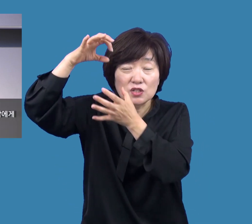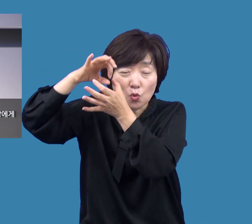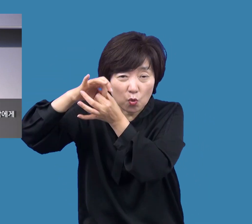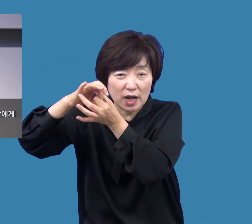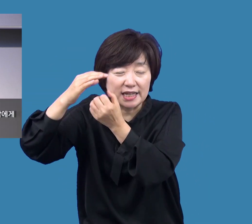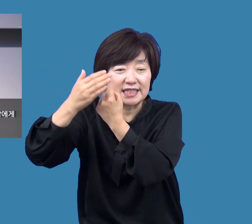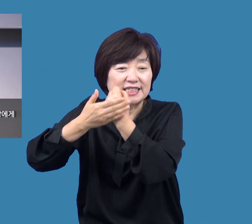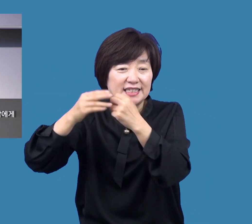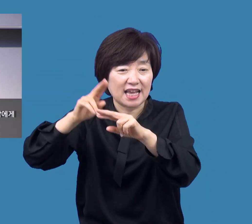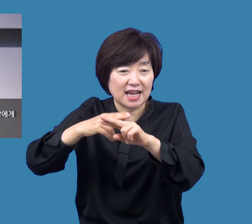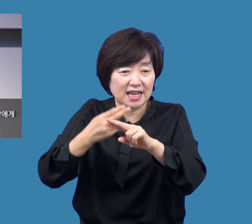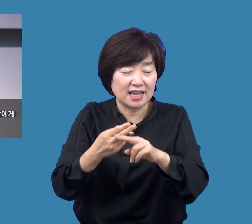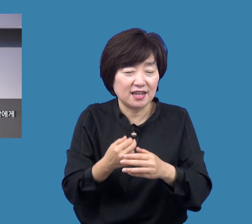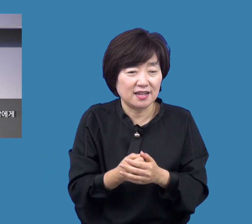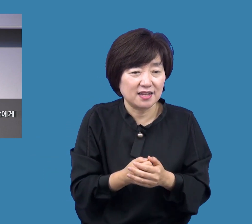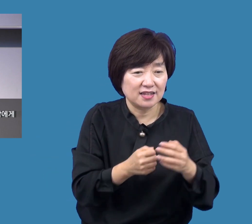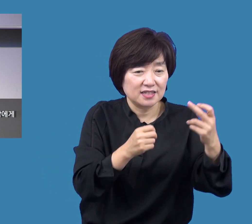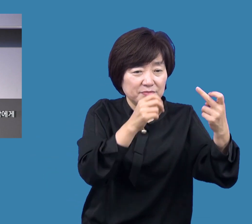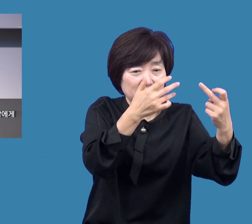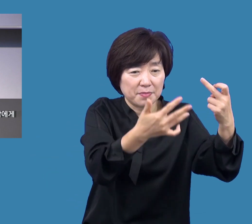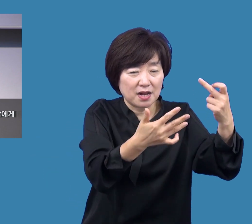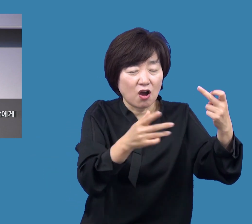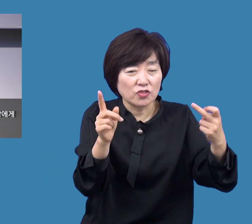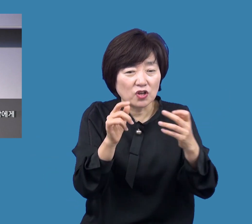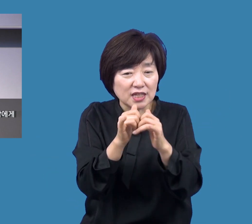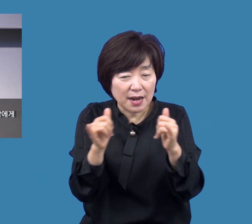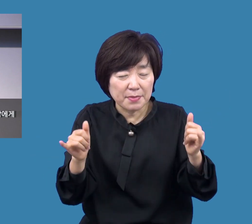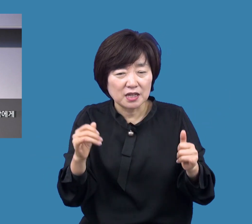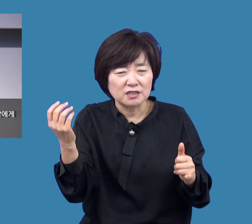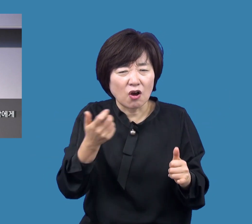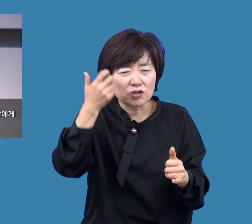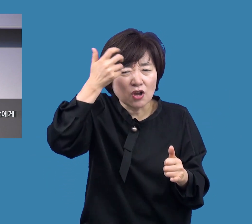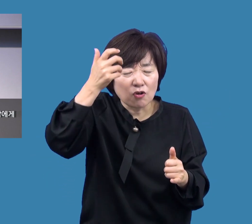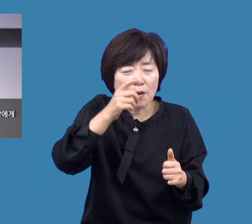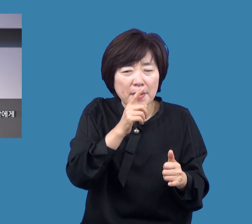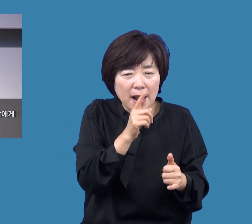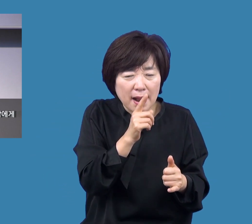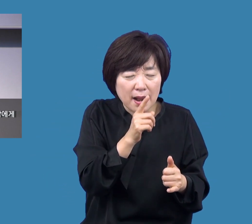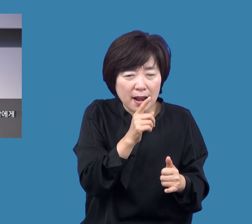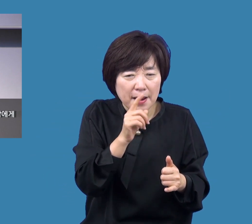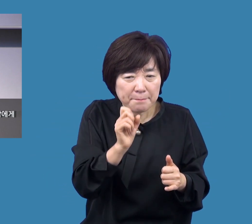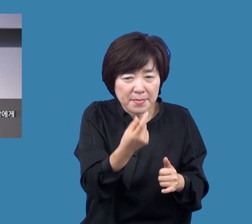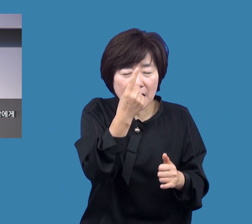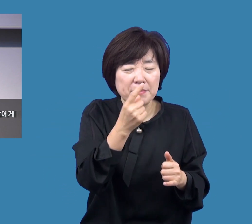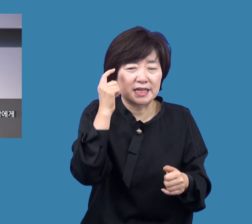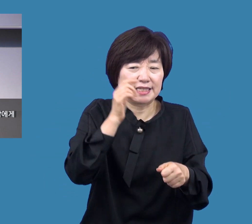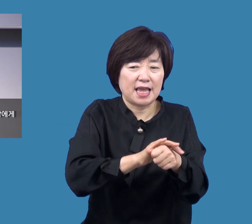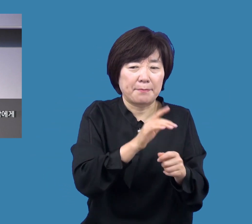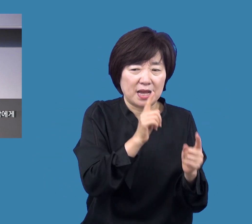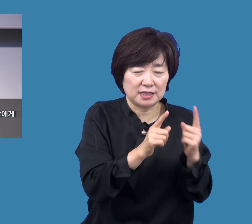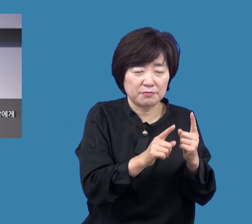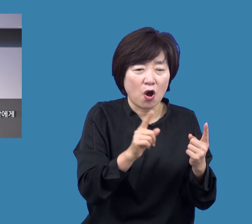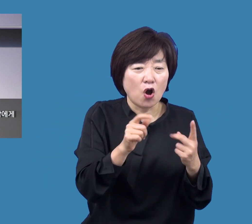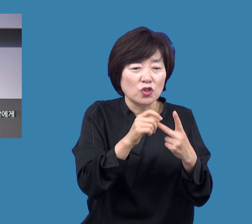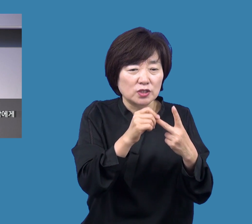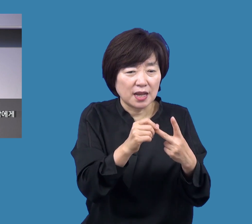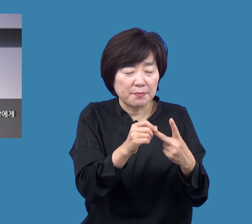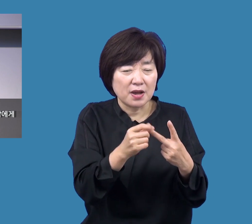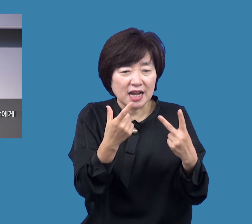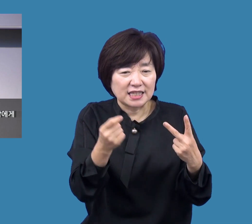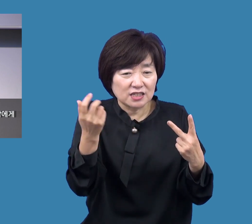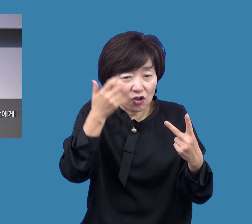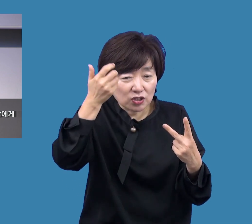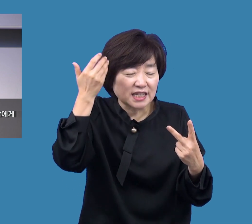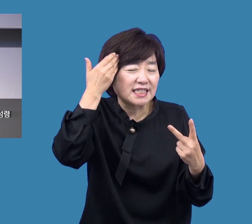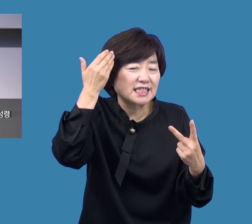9, 10절 같이 읽어봅시다. 시작. 어떤 사람에게는 성령으로 말미암아 지혜의 말씀을, 어떤 사람에게는 같은 성령을